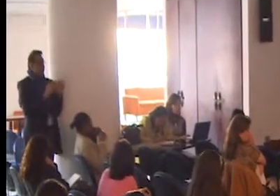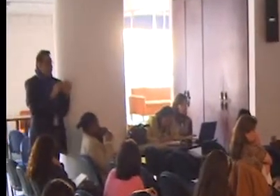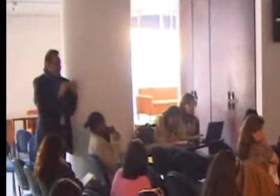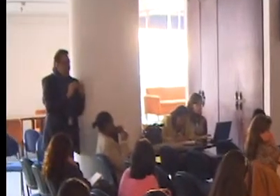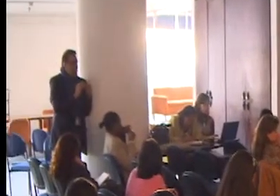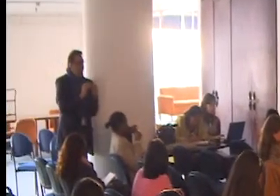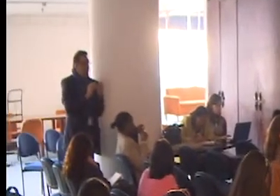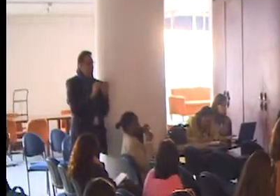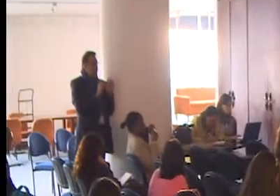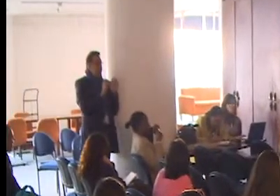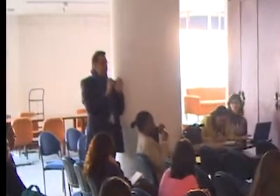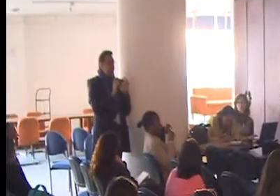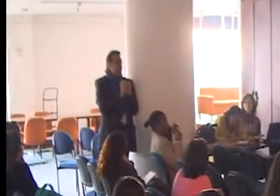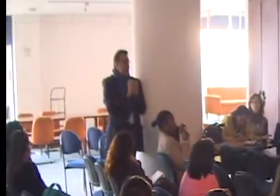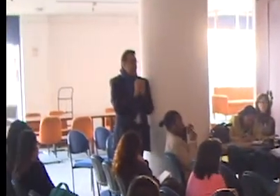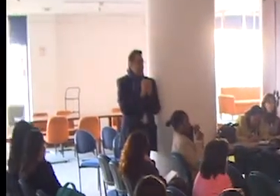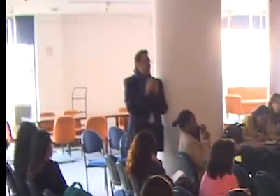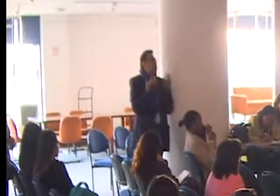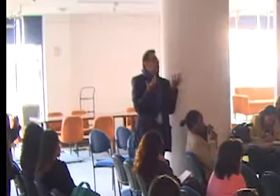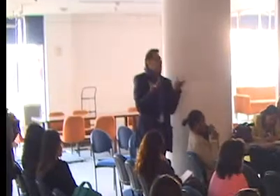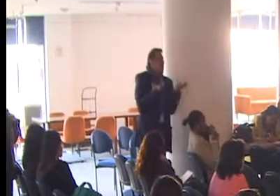Entonces, excúsenme si hago una